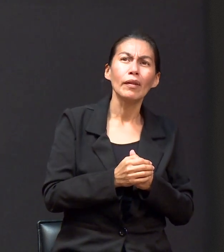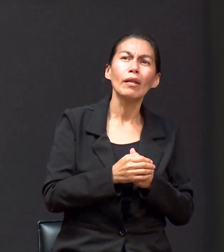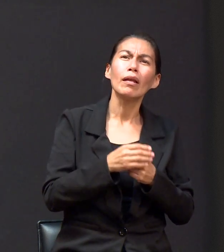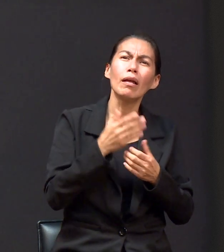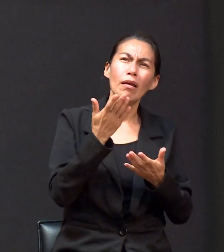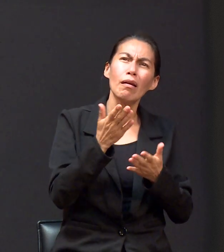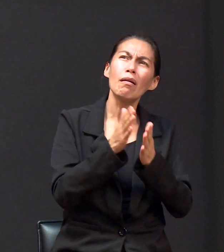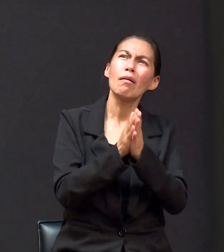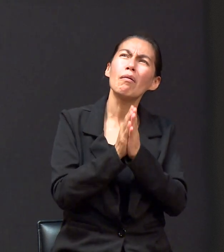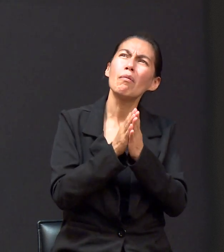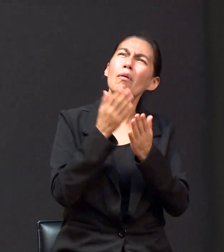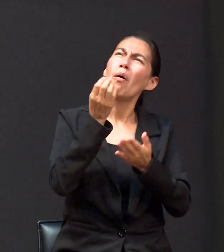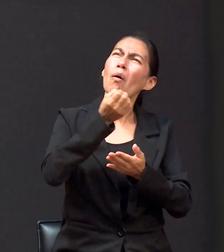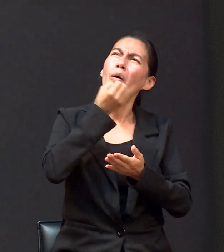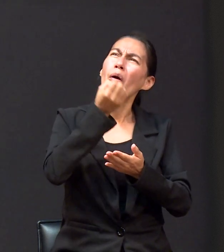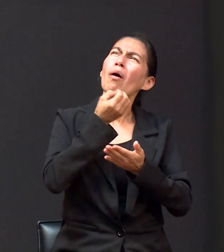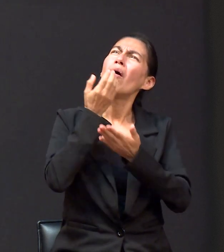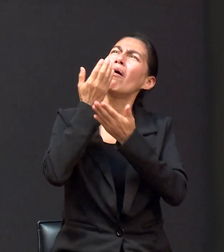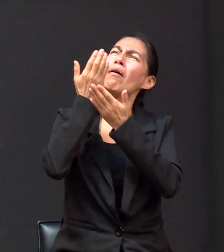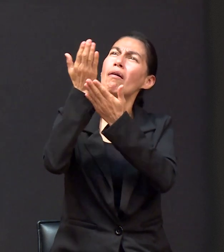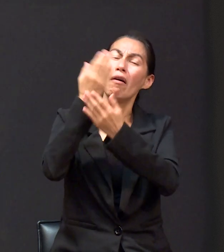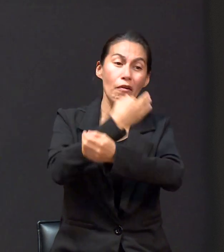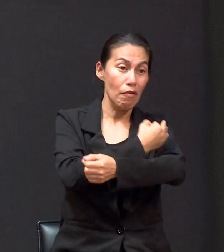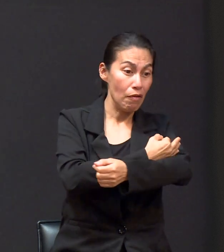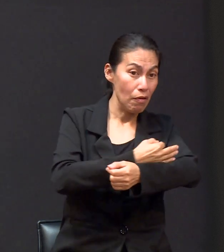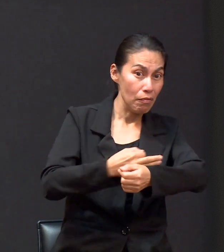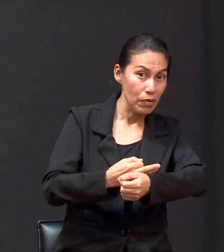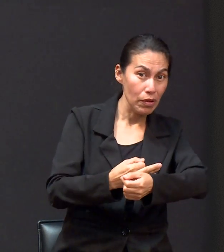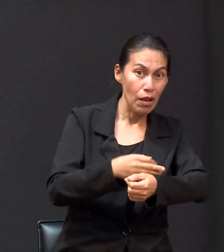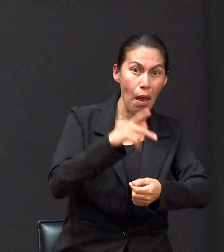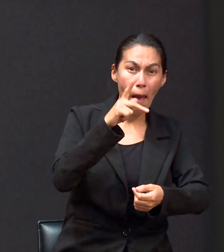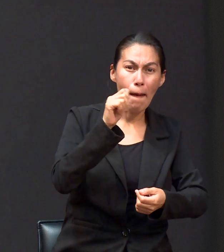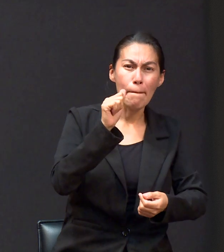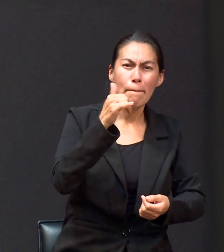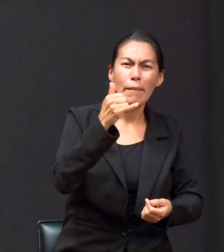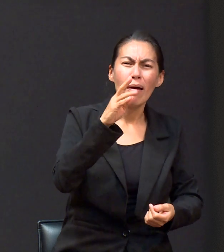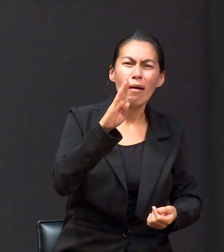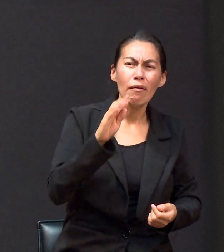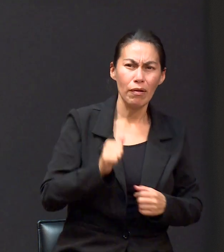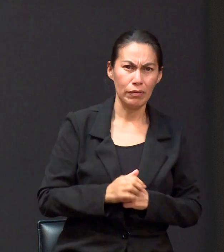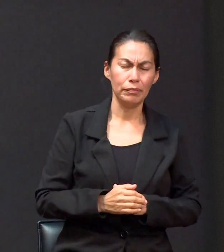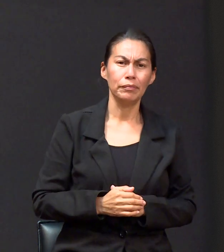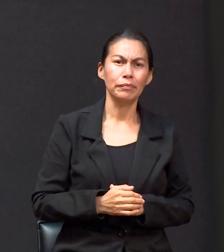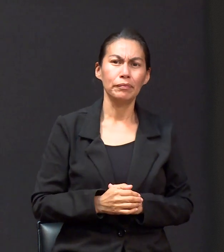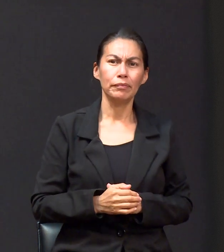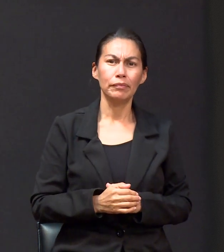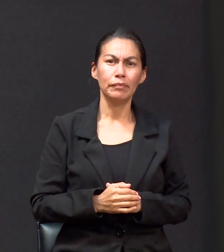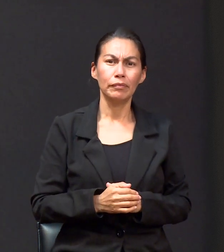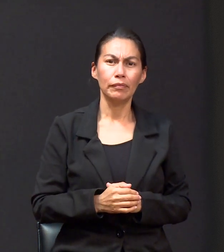todo corazón que nos unamos en oración por la familia de Paiva.